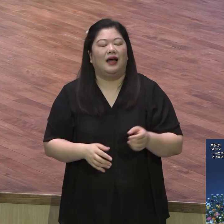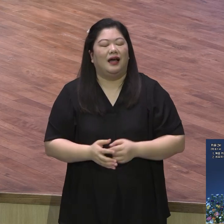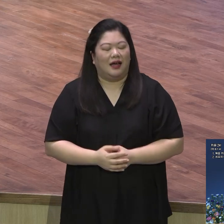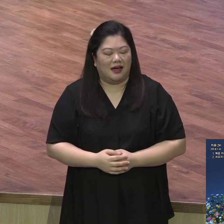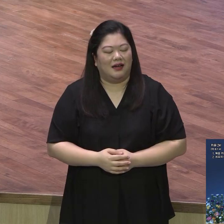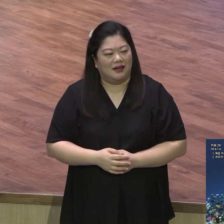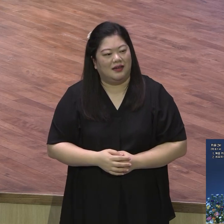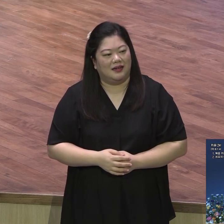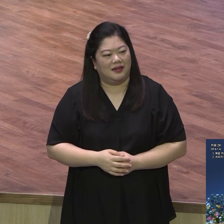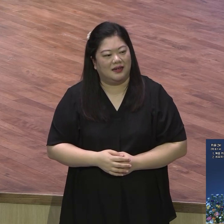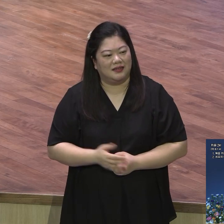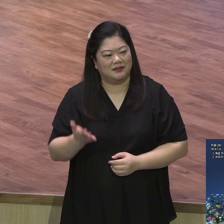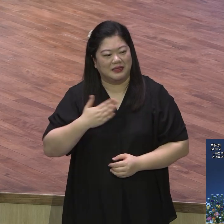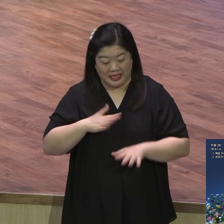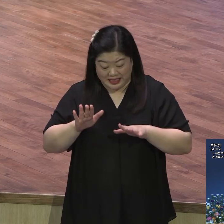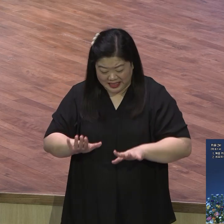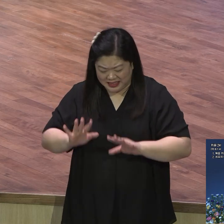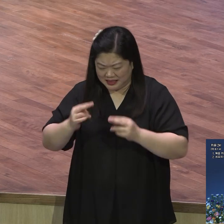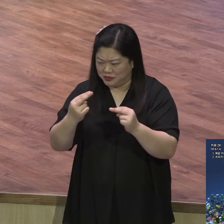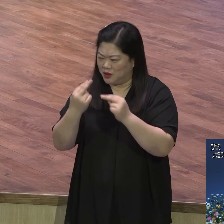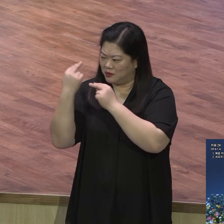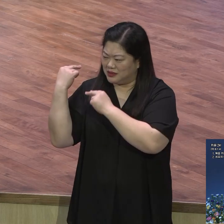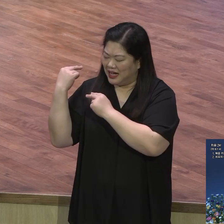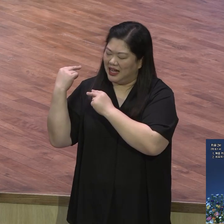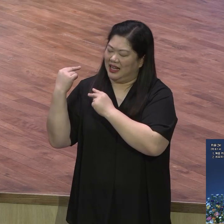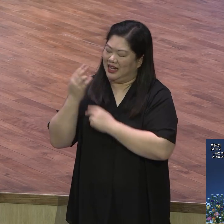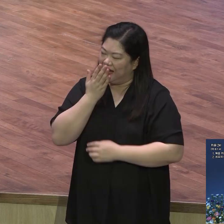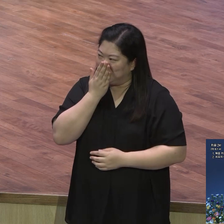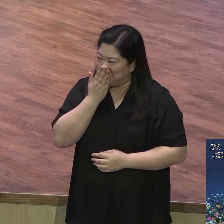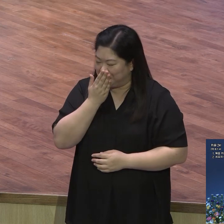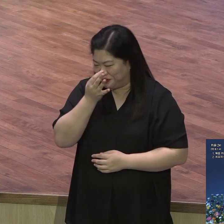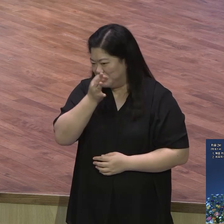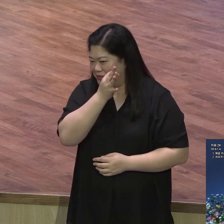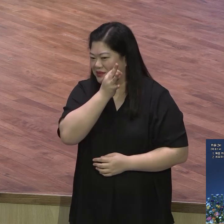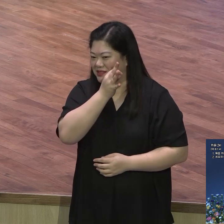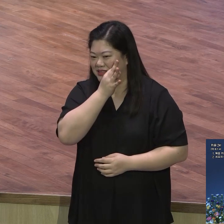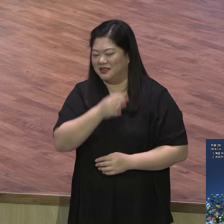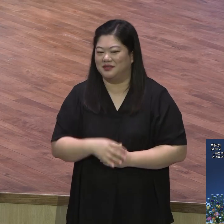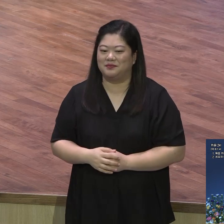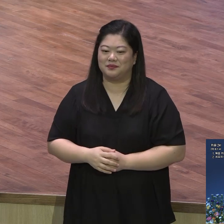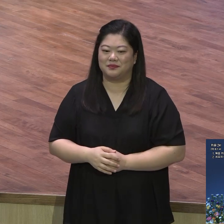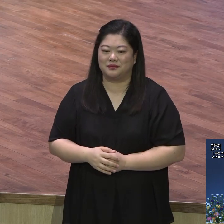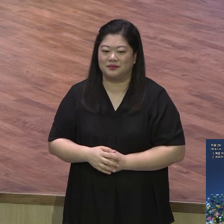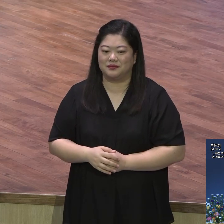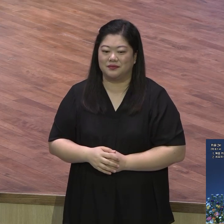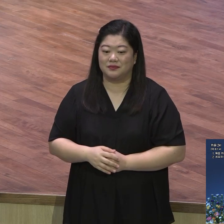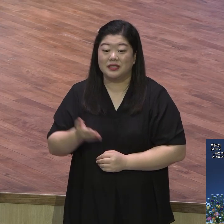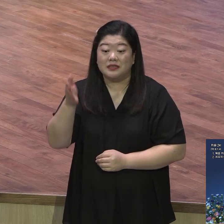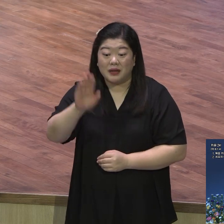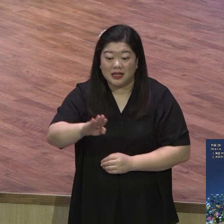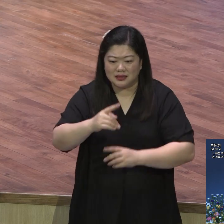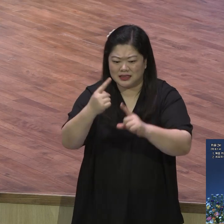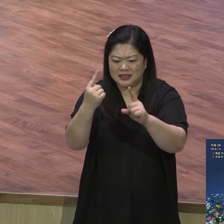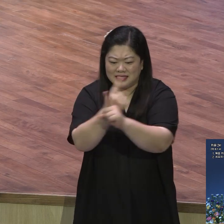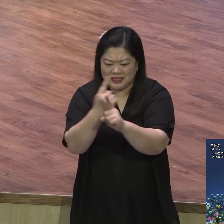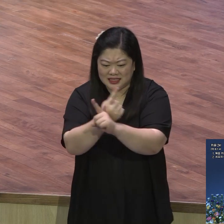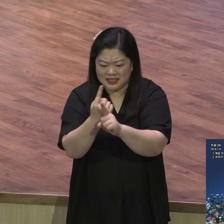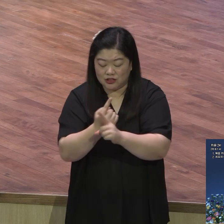대해지고 있습니다. 하지만 질병 치유를 고치는 것이 본질이 아니다. 라는 사실을 아셔야 돼요.